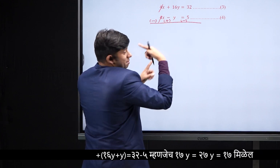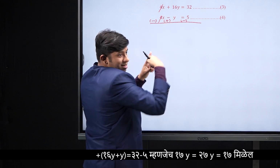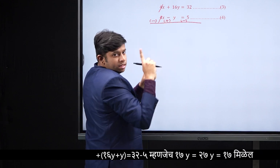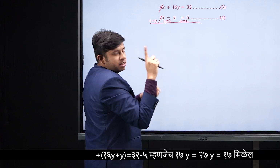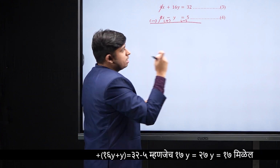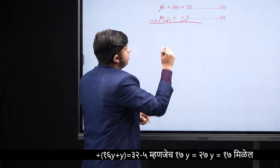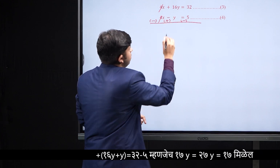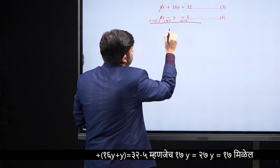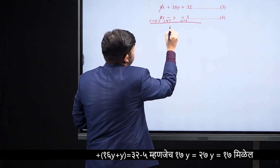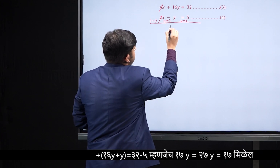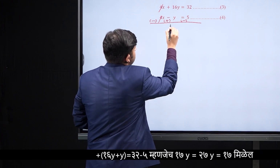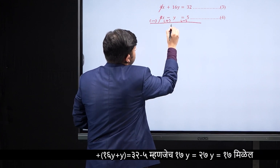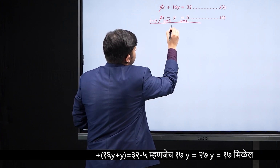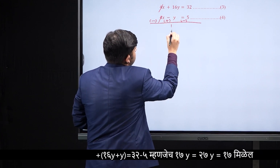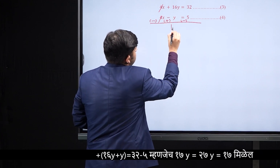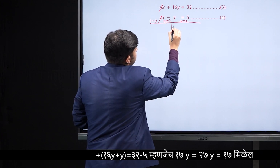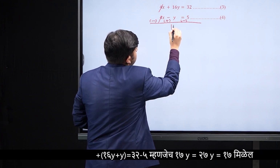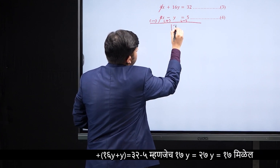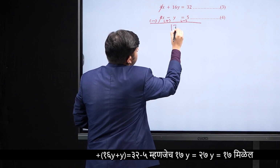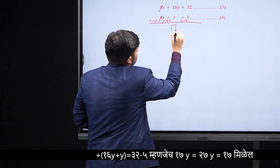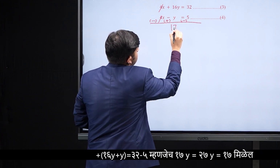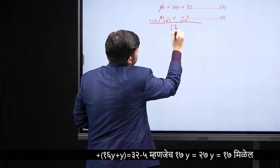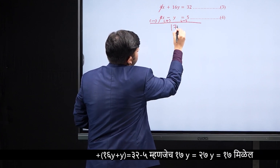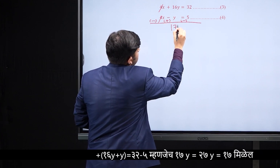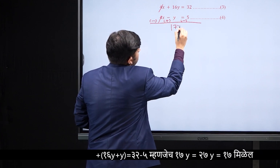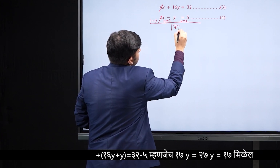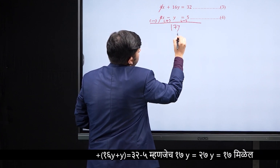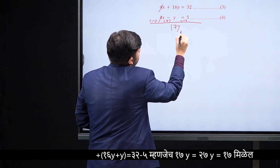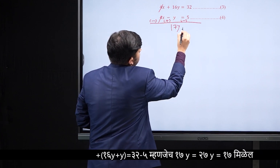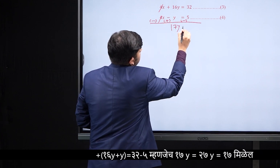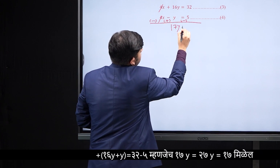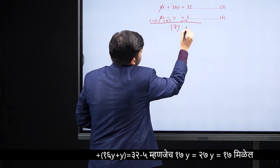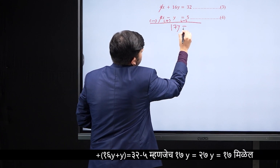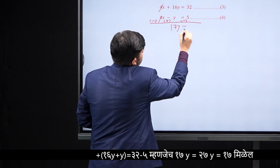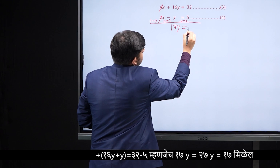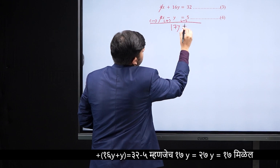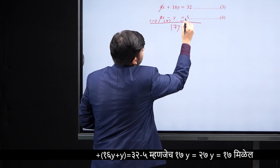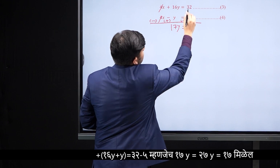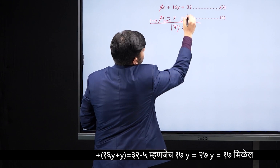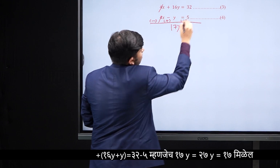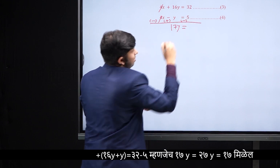कंस बंद अधिक दुसऱ्या कंसामध्ये 16y अधिक y बरोबर 32 वजा 5 म्हणजे 17y बरोबर